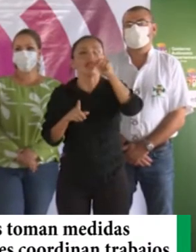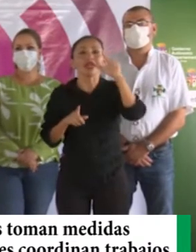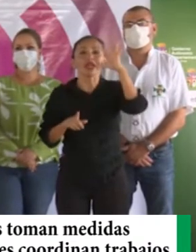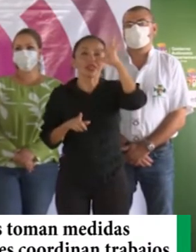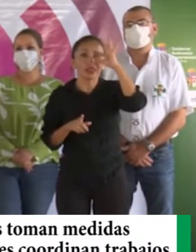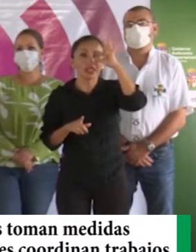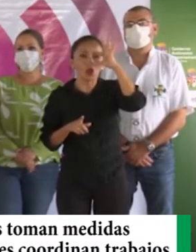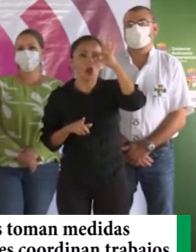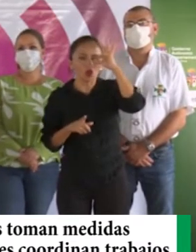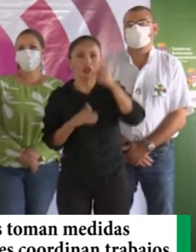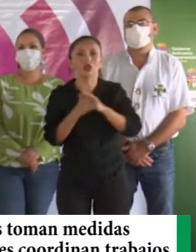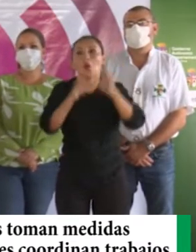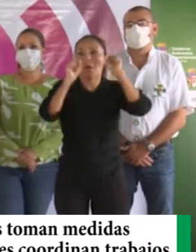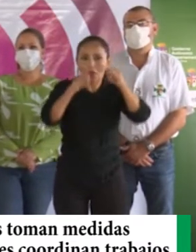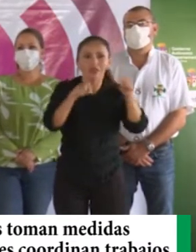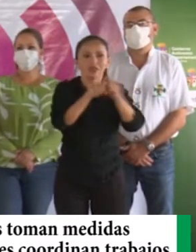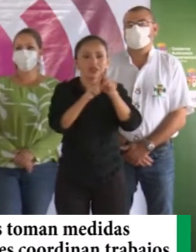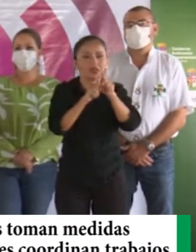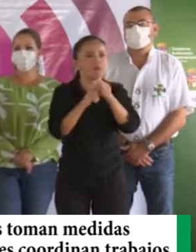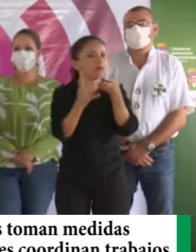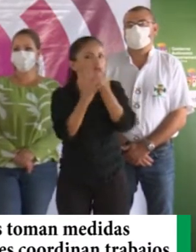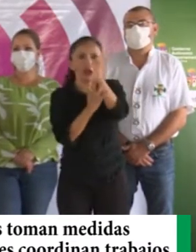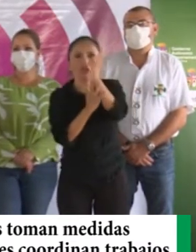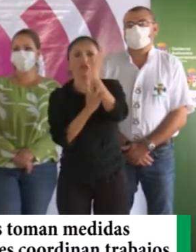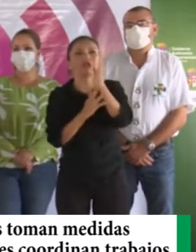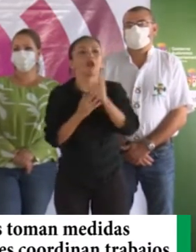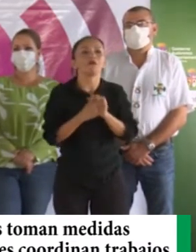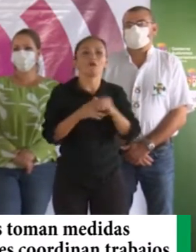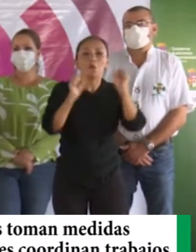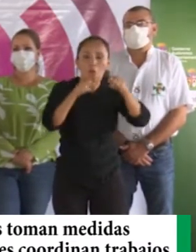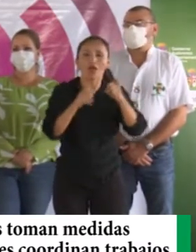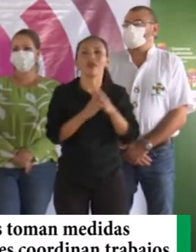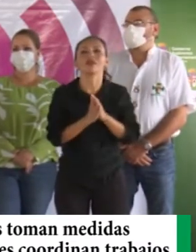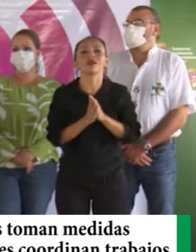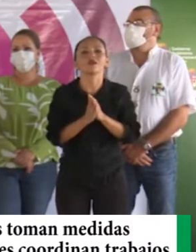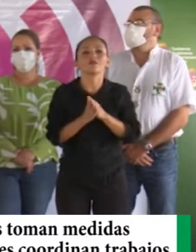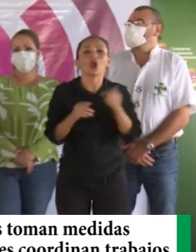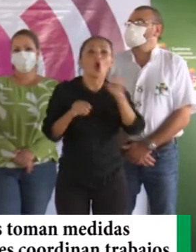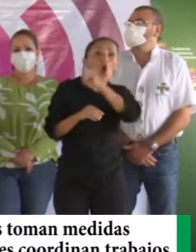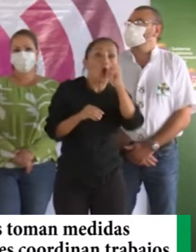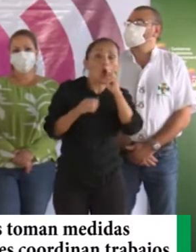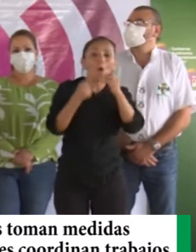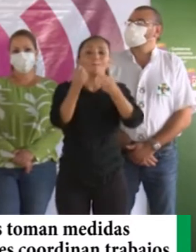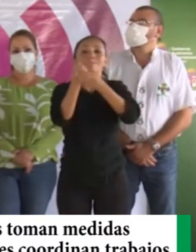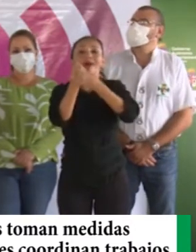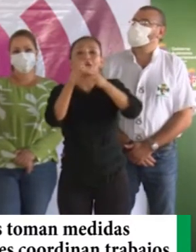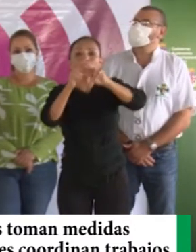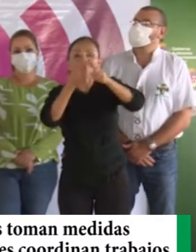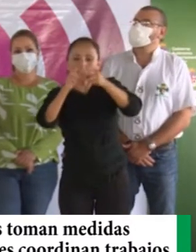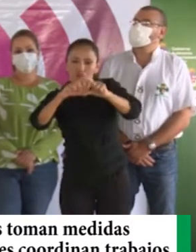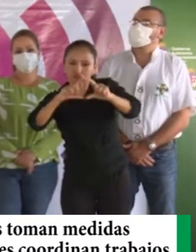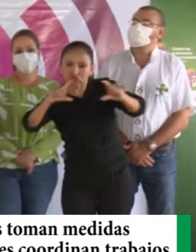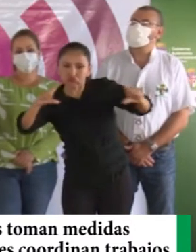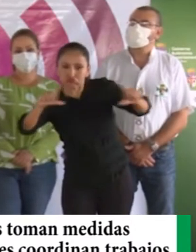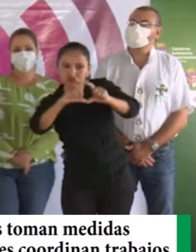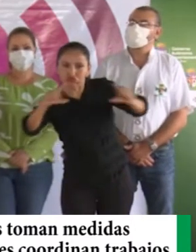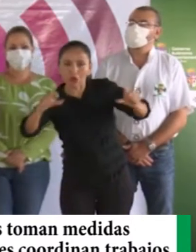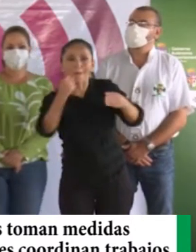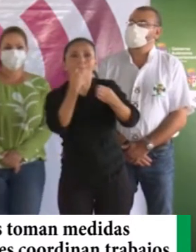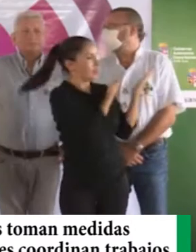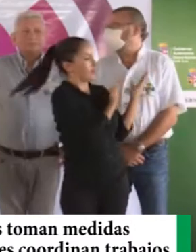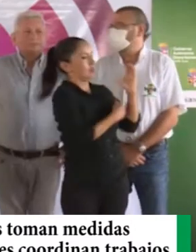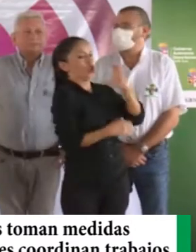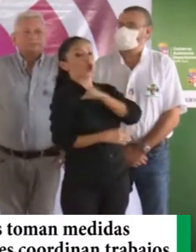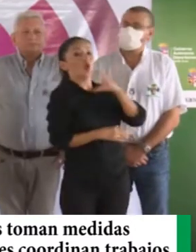se puede hacer transferencias directamente por Tigo Money y también se pueden hacer transferencias a una cuenta que está en esa misma página del Banco